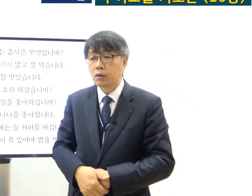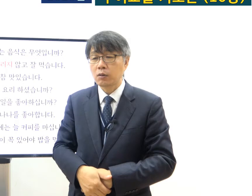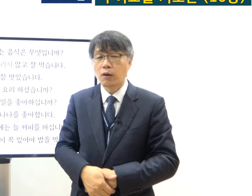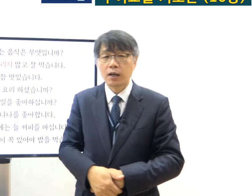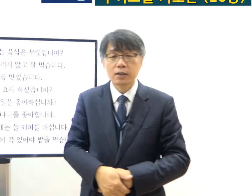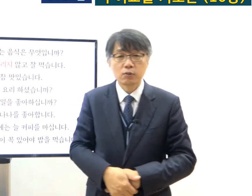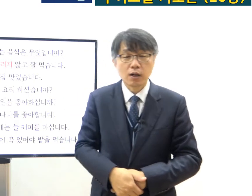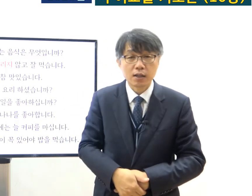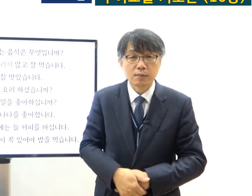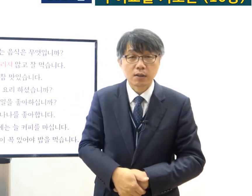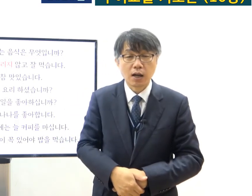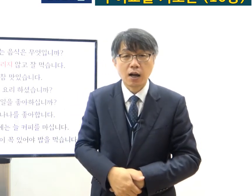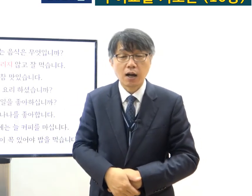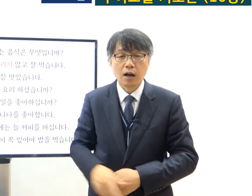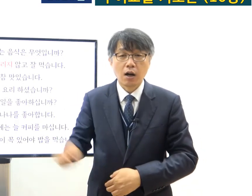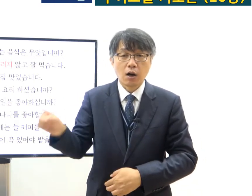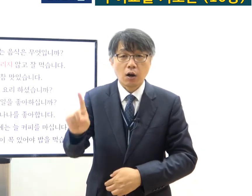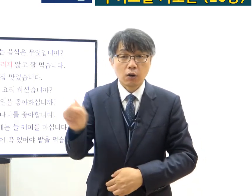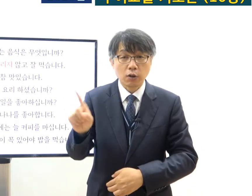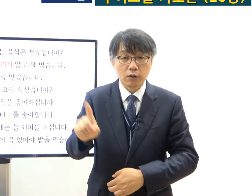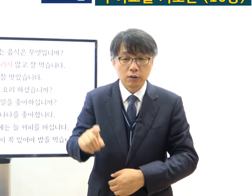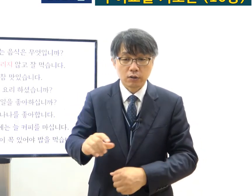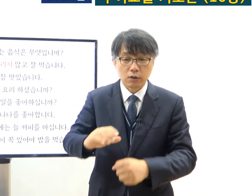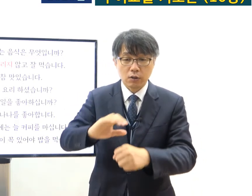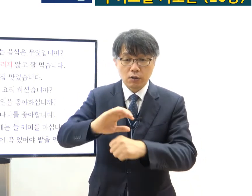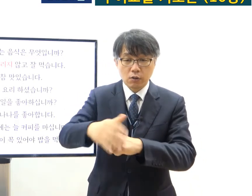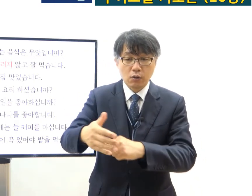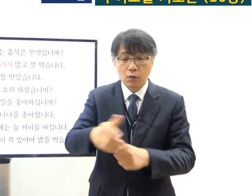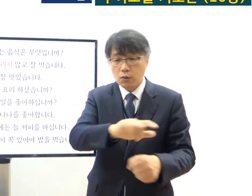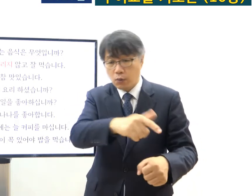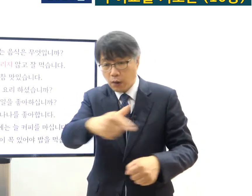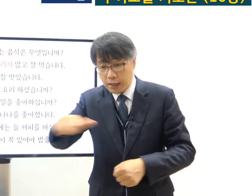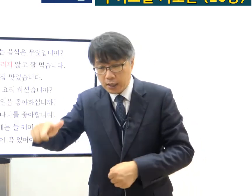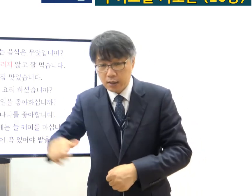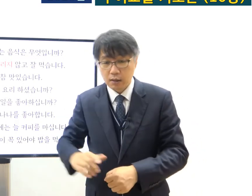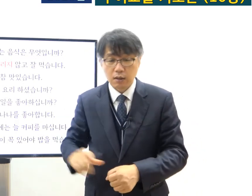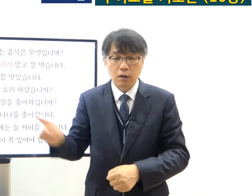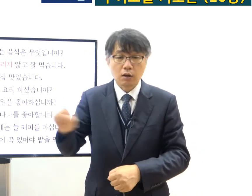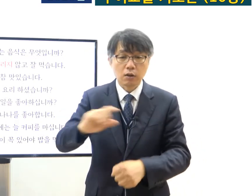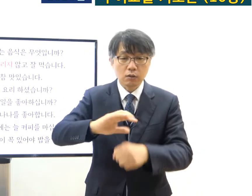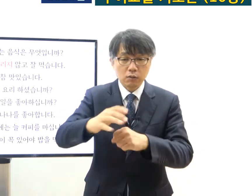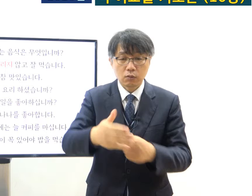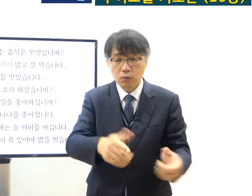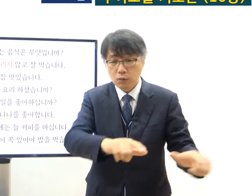어떤 과일을 좋아하십니까? 어떤 과일